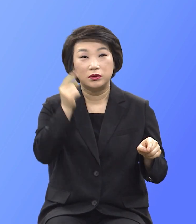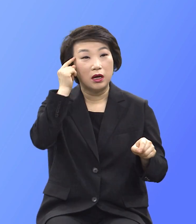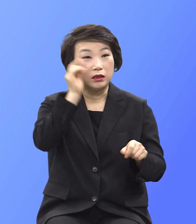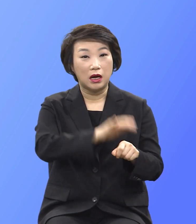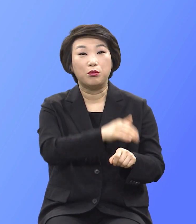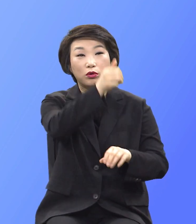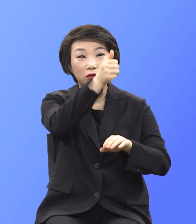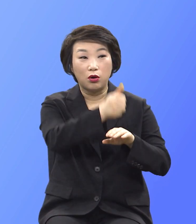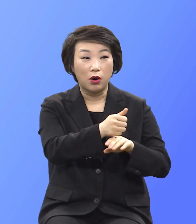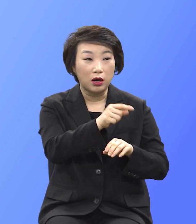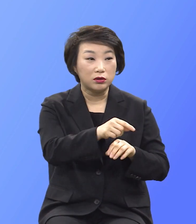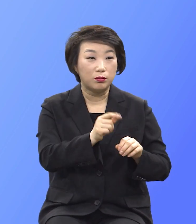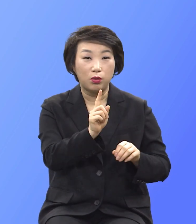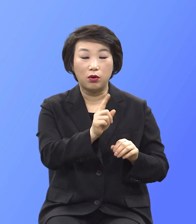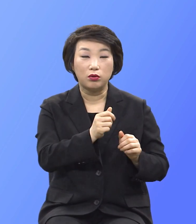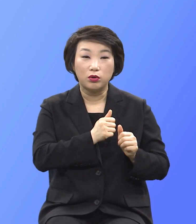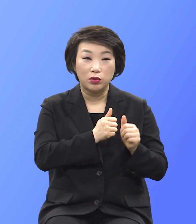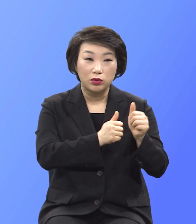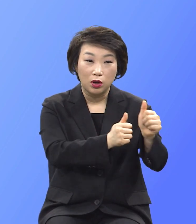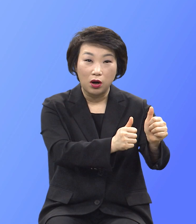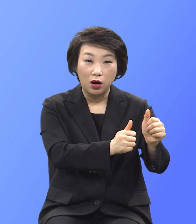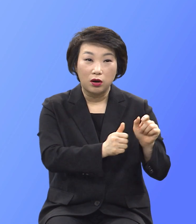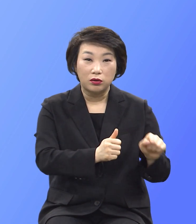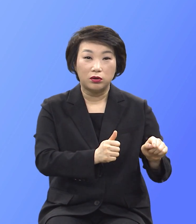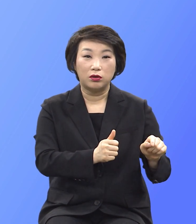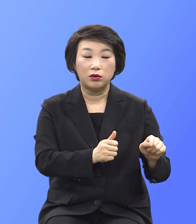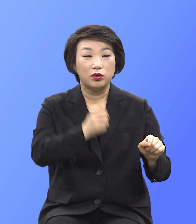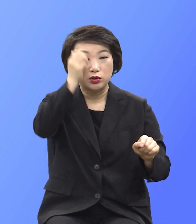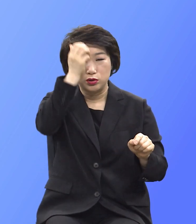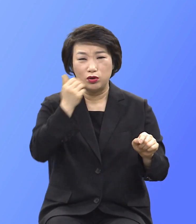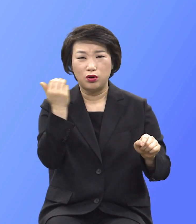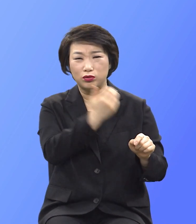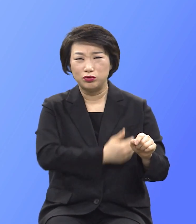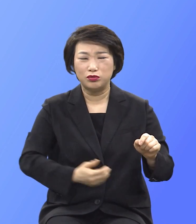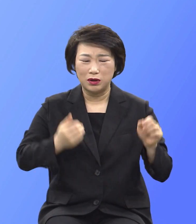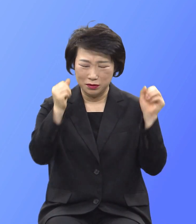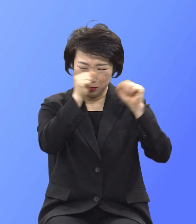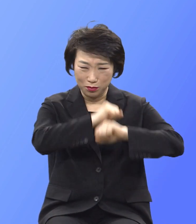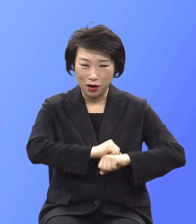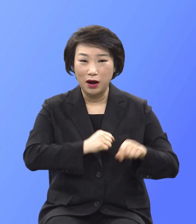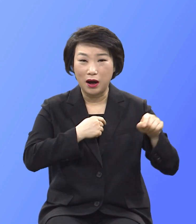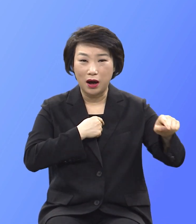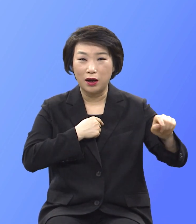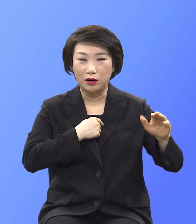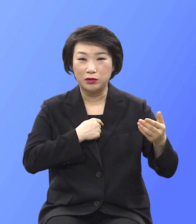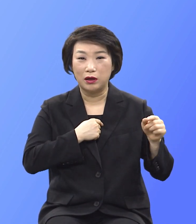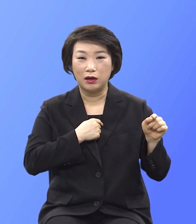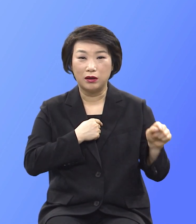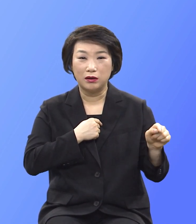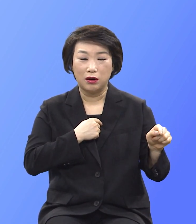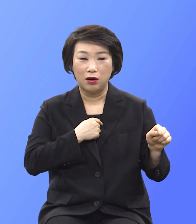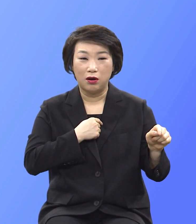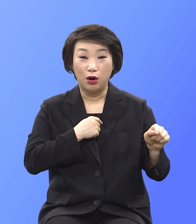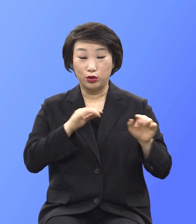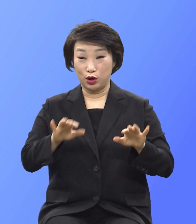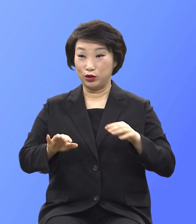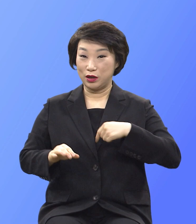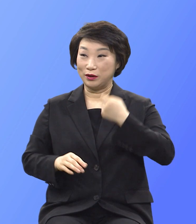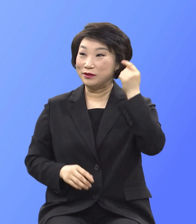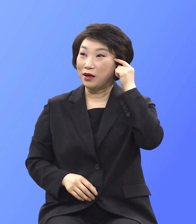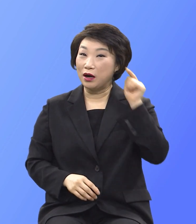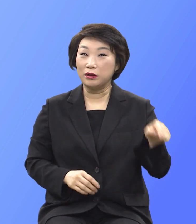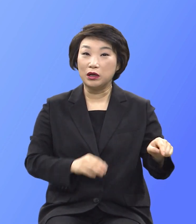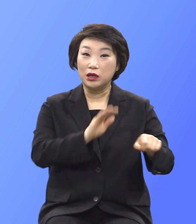잘못된 생각을 쫓아 그런 영육간에 멸망할 수밖에 없는데, 자기